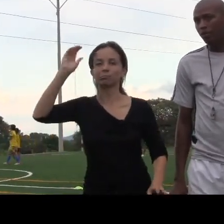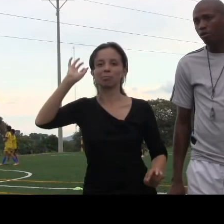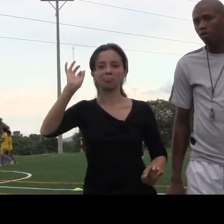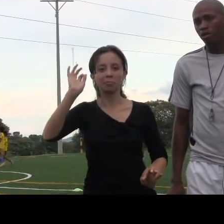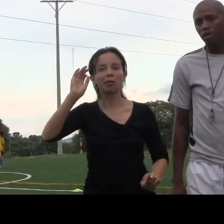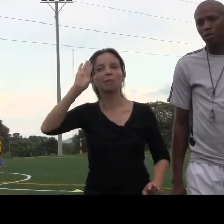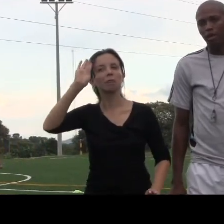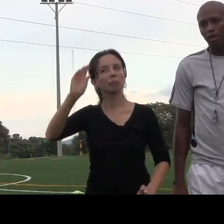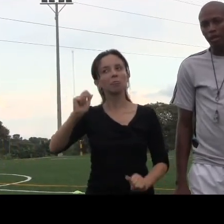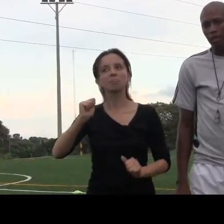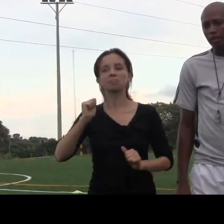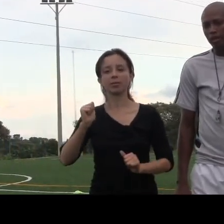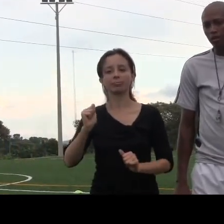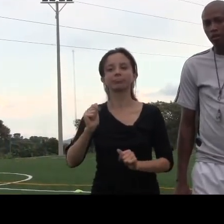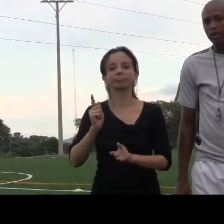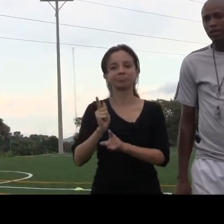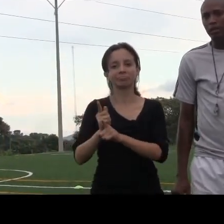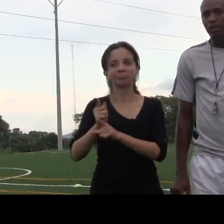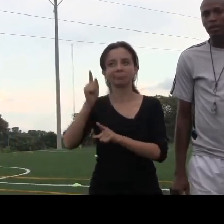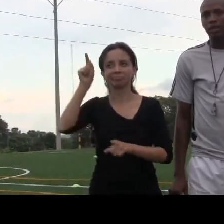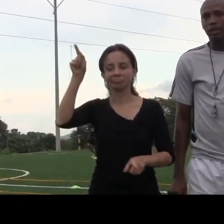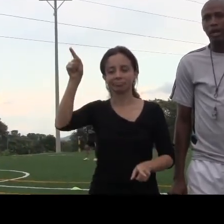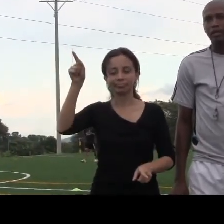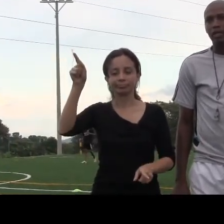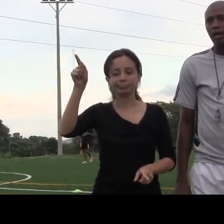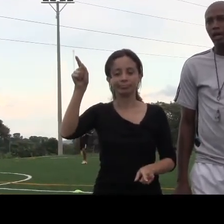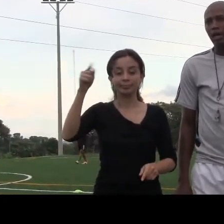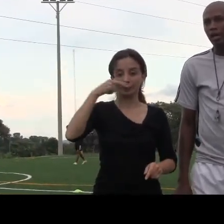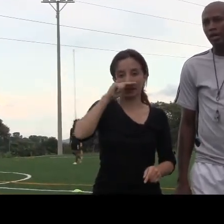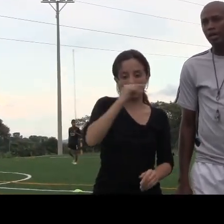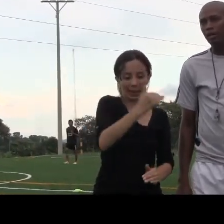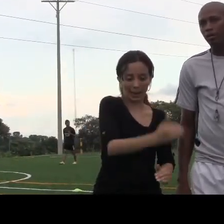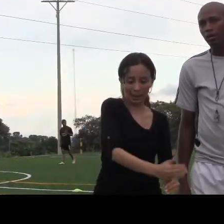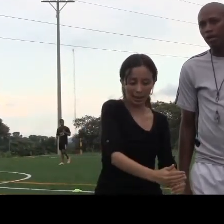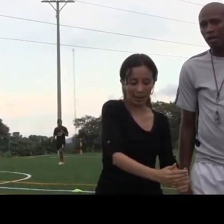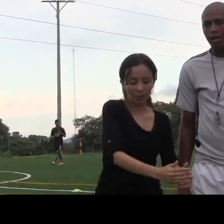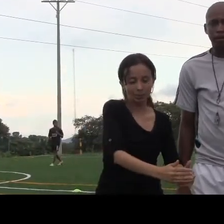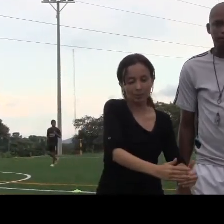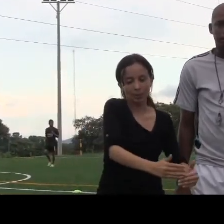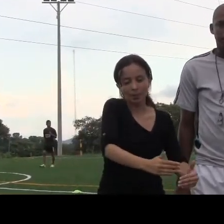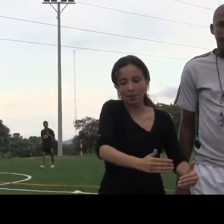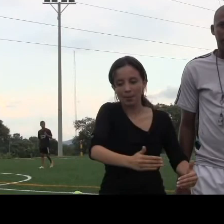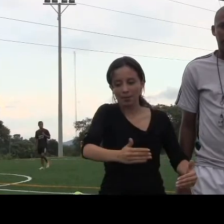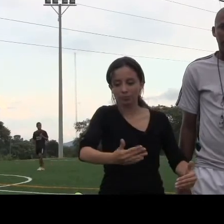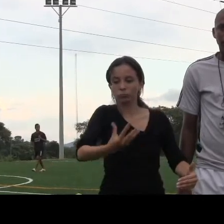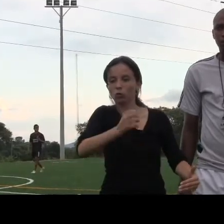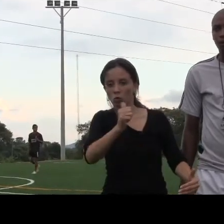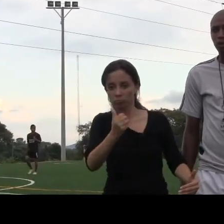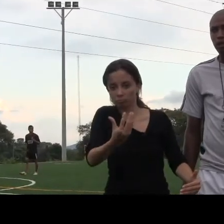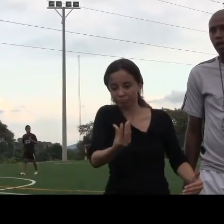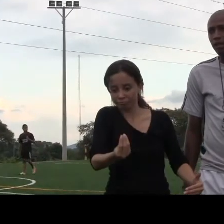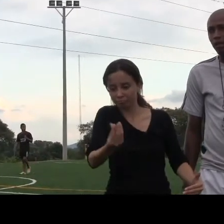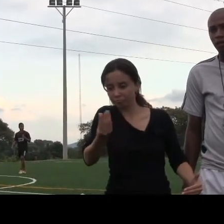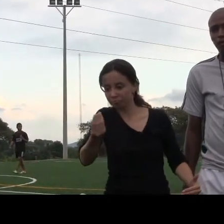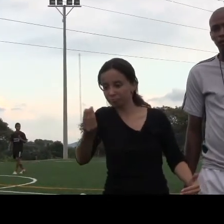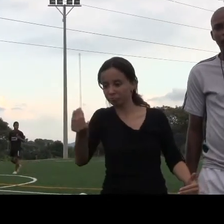futuro, grandes cosas, hasta la categoría, en este momento hasta la categoría